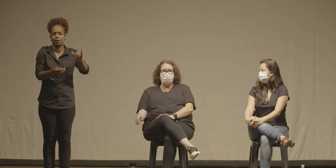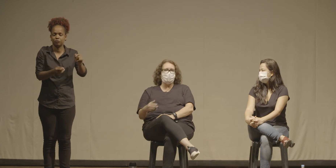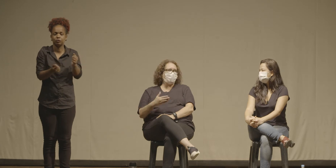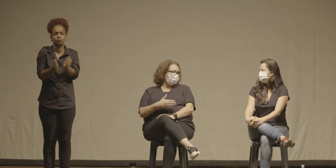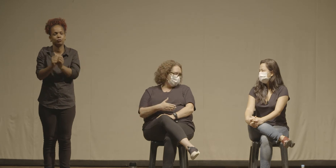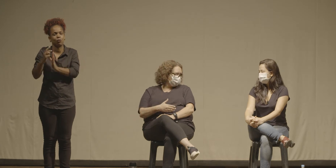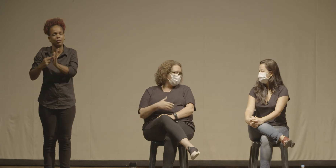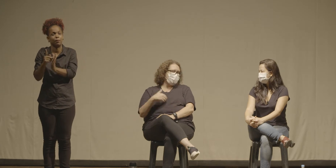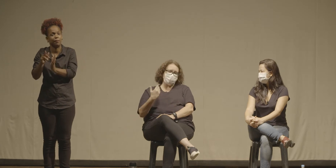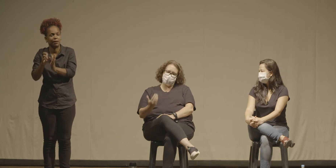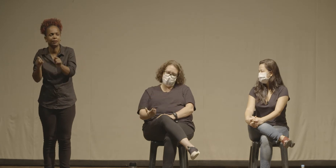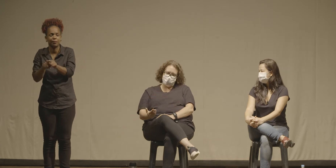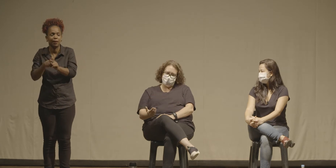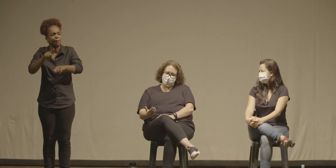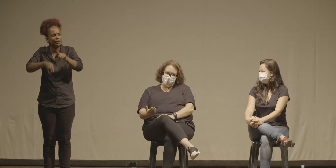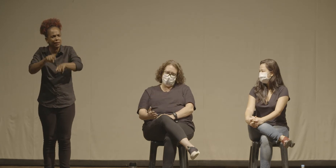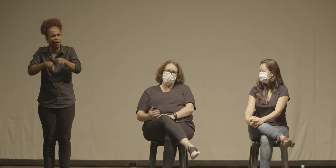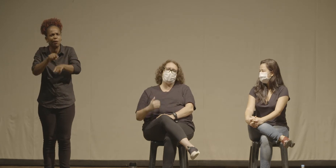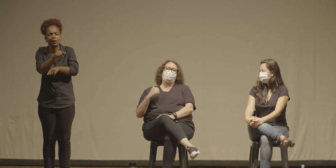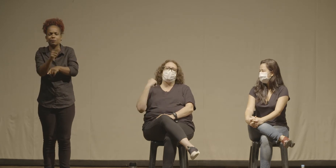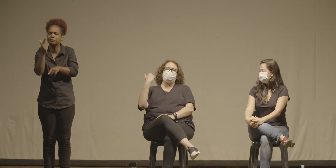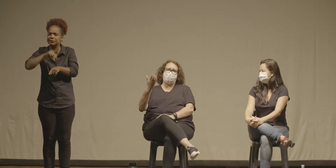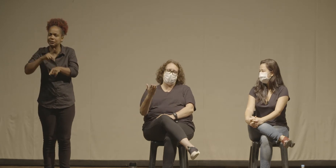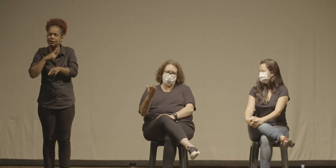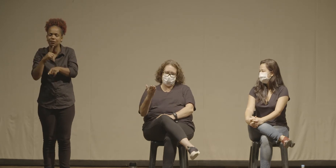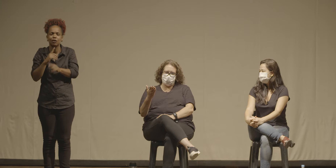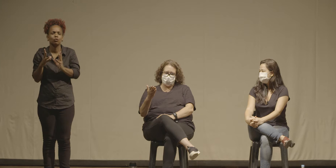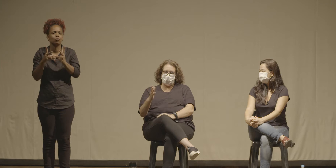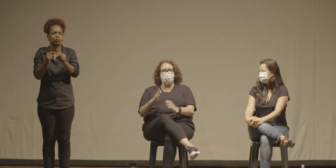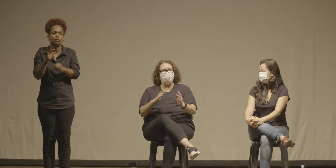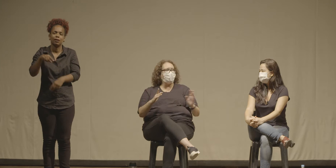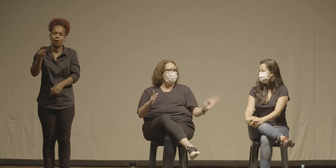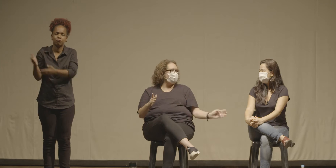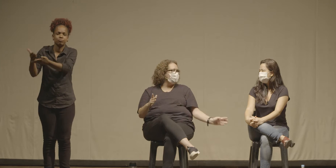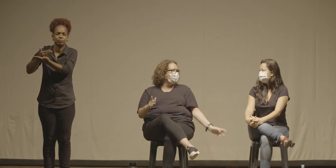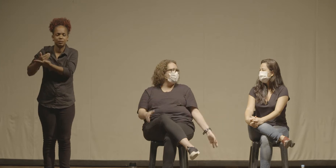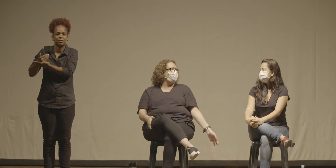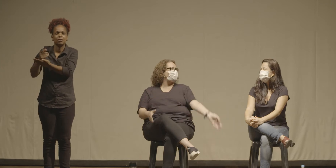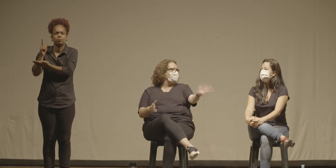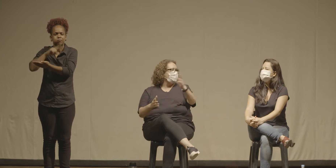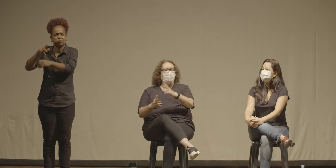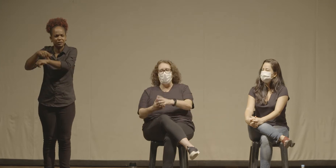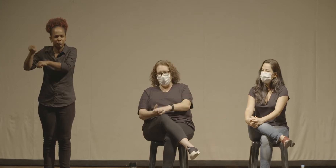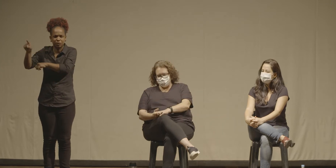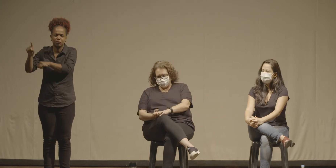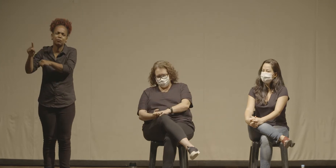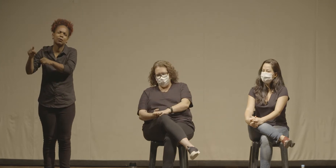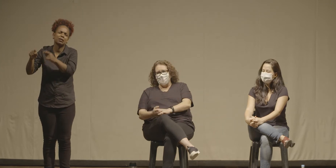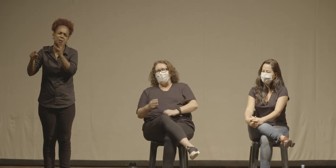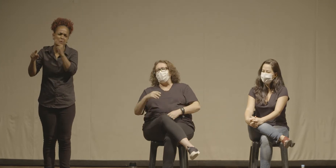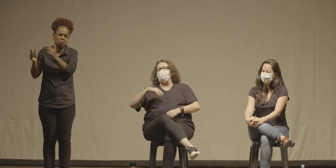pré-roteiro. E aí, a Cláudia, com esse material, conseguiu fazer o levantamento nos Estados Unidos. Mas aí, isso levou mais 1